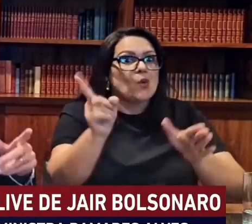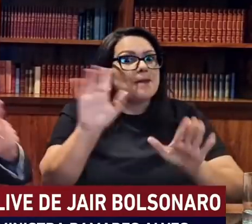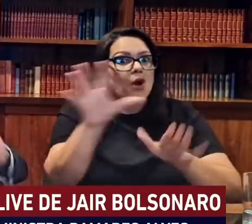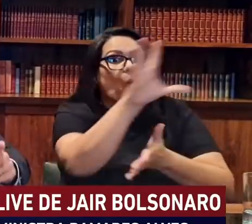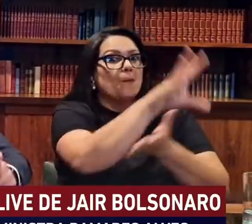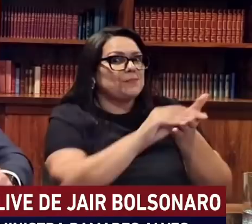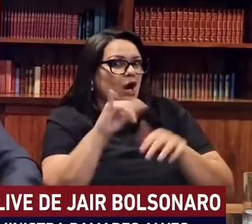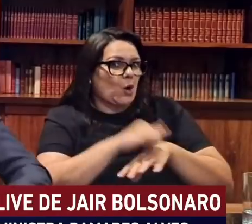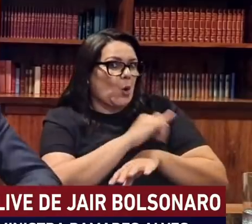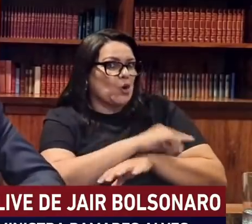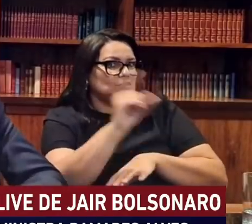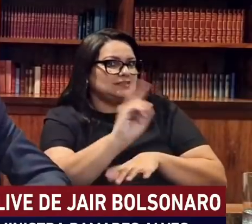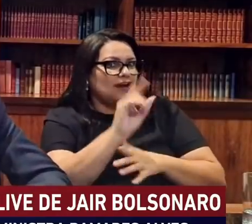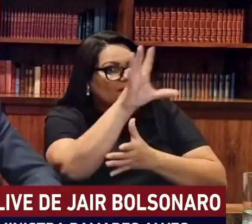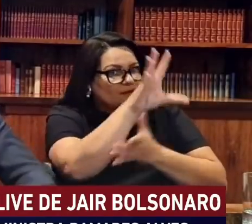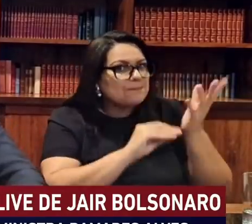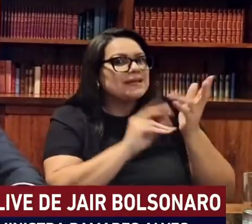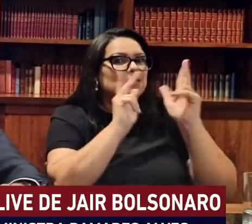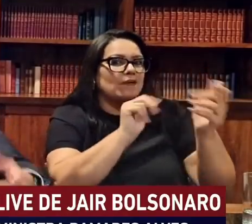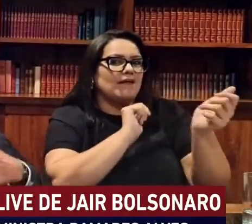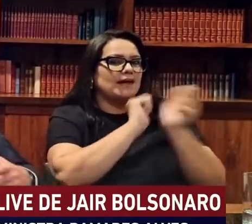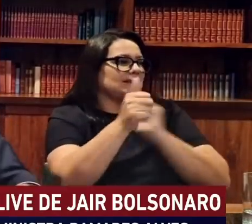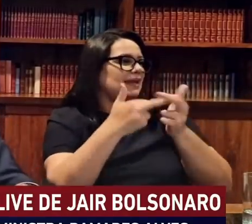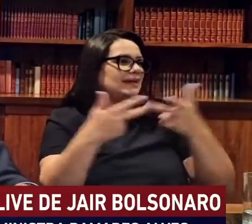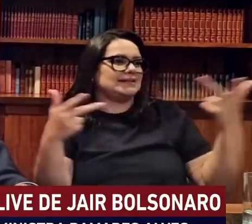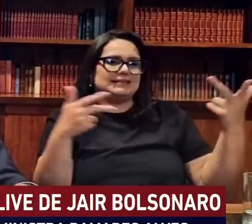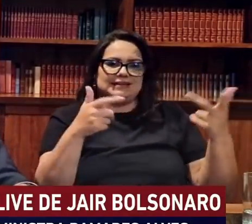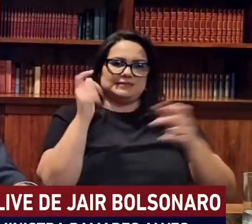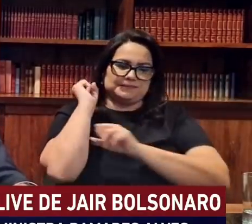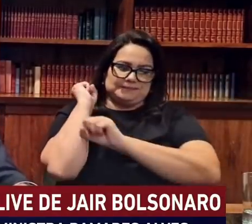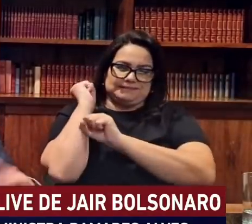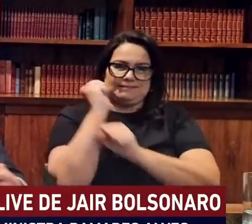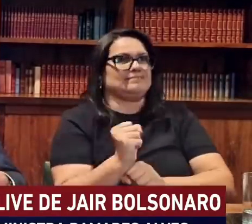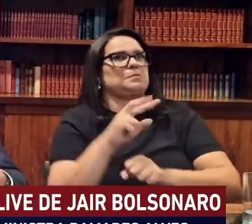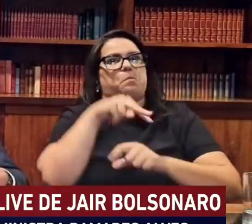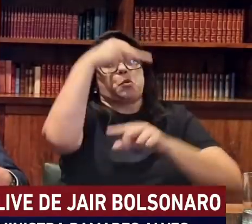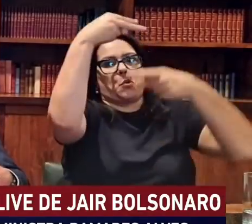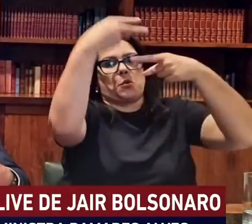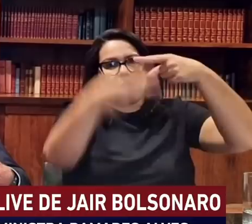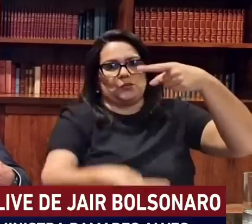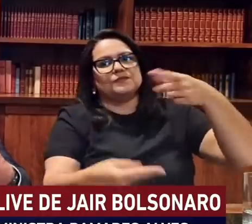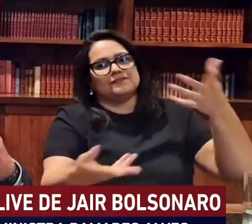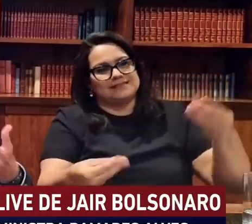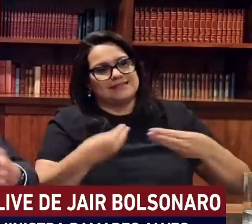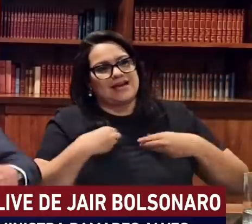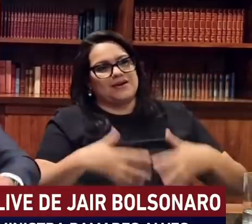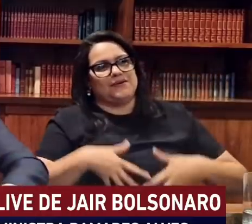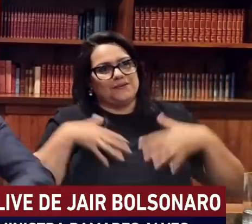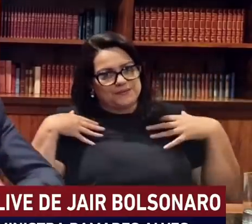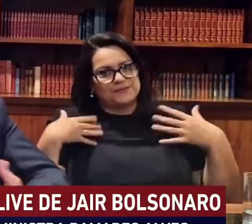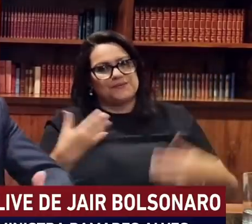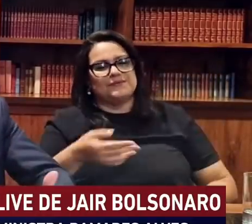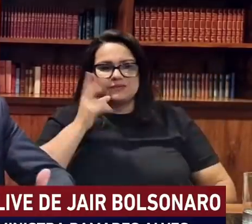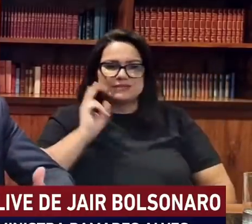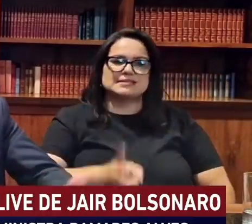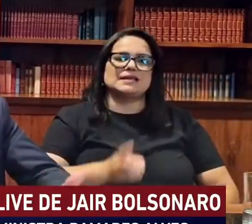não, para ser atleta aí. E vai nos orgulhar a todos. Ou seja, cada vez mais levando